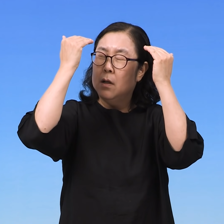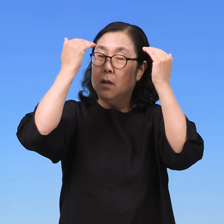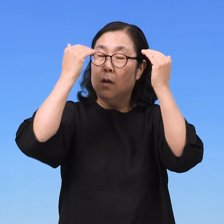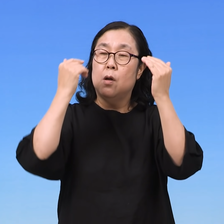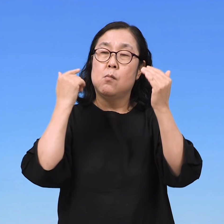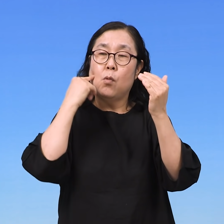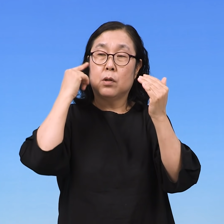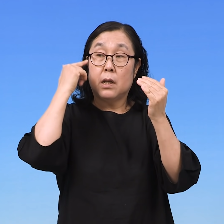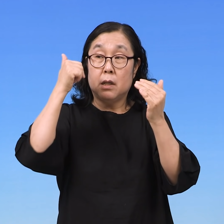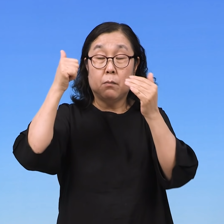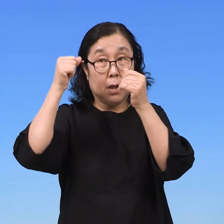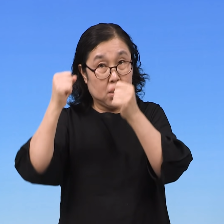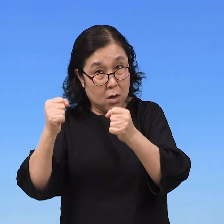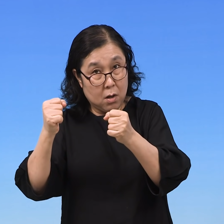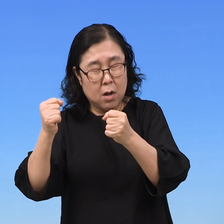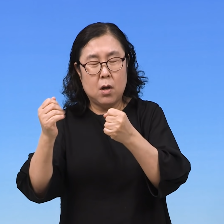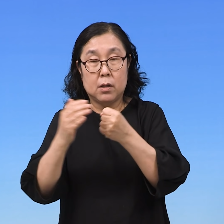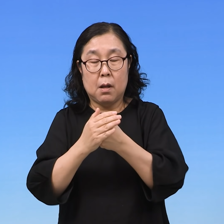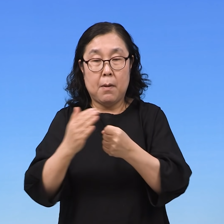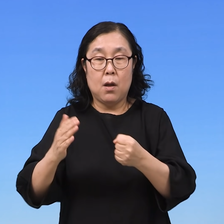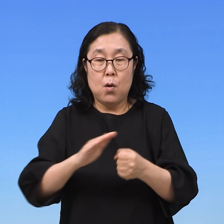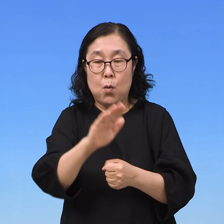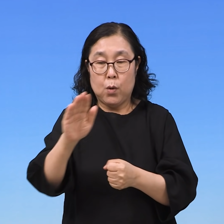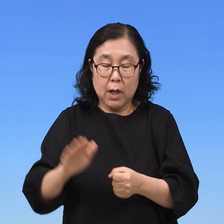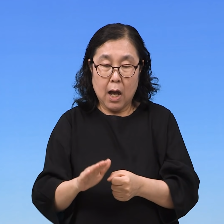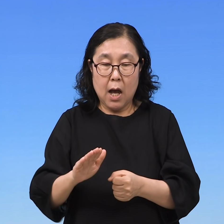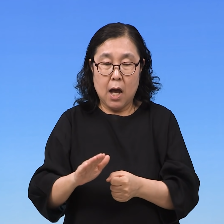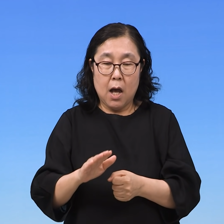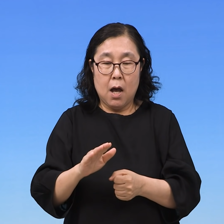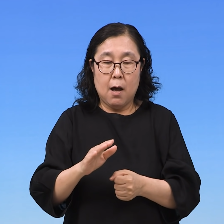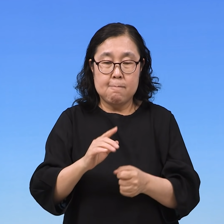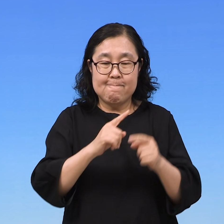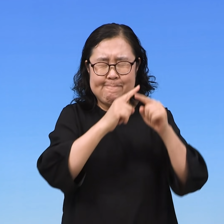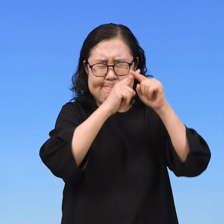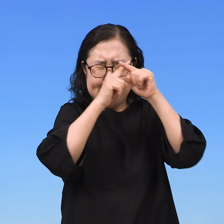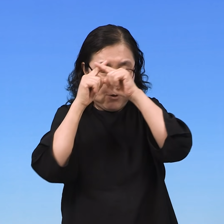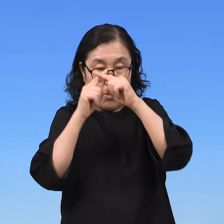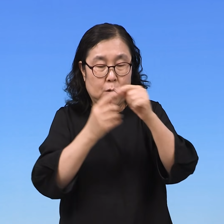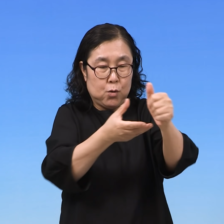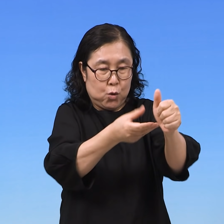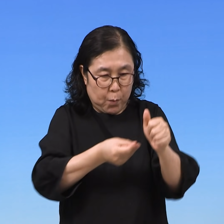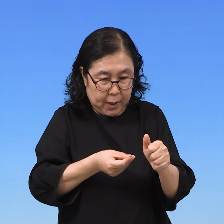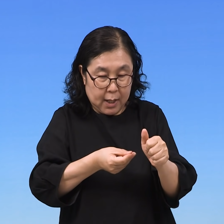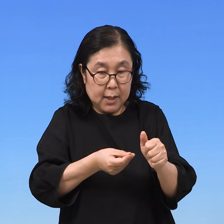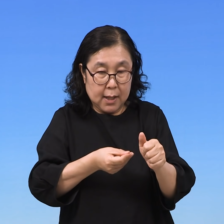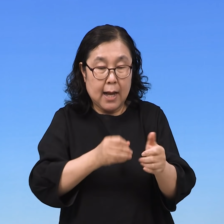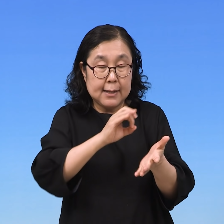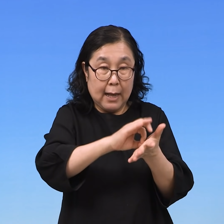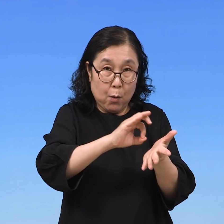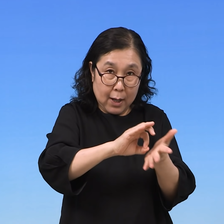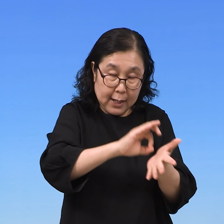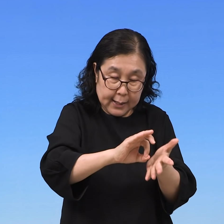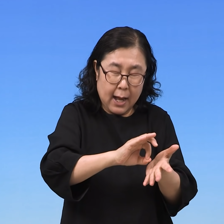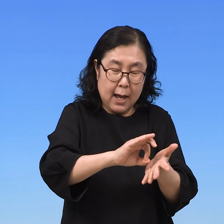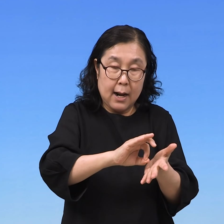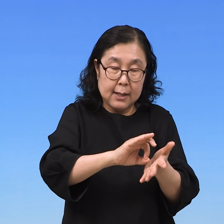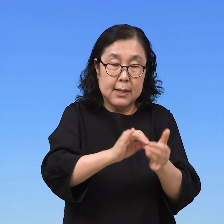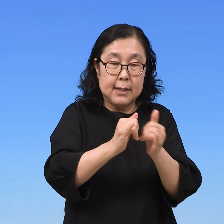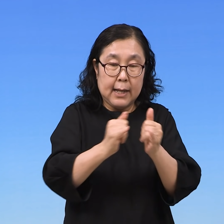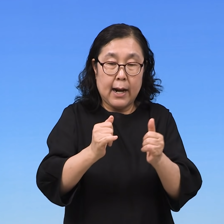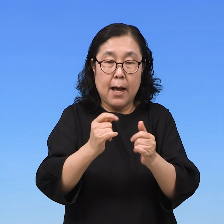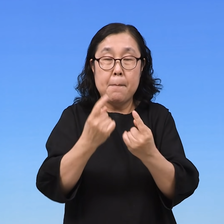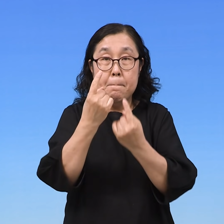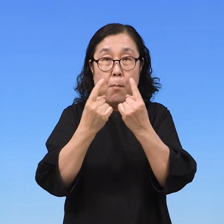그래서 맨 처음에 이분은 무조건 우리가 청빙해야 된다는 그 사람보다도 더 하나님 앞에서 신실하게